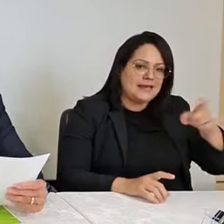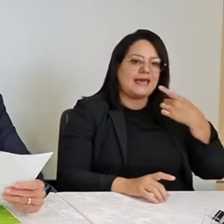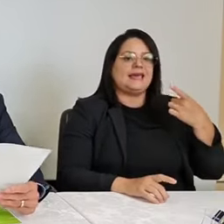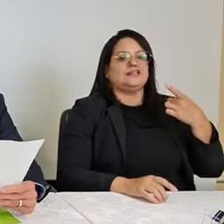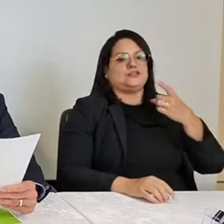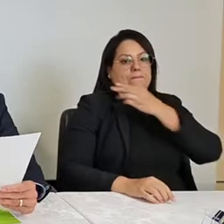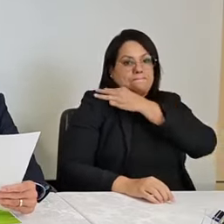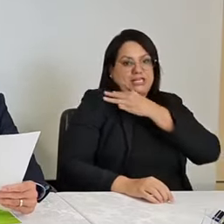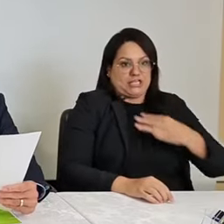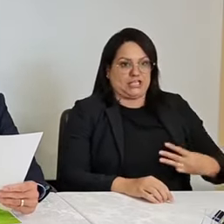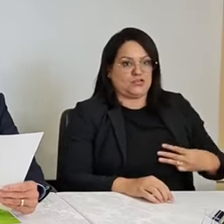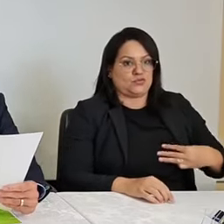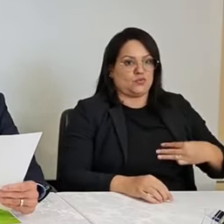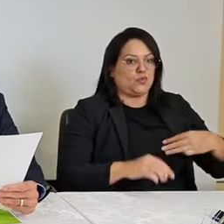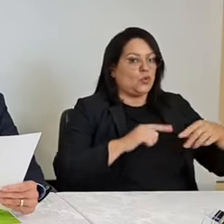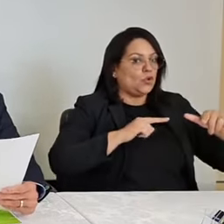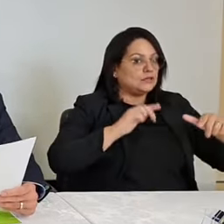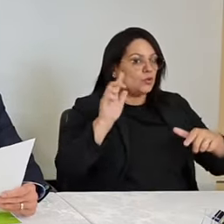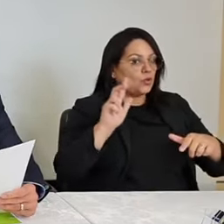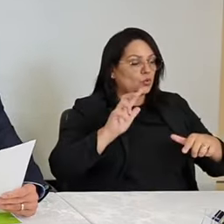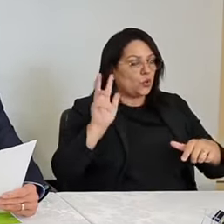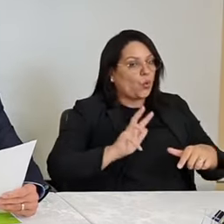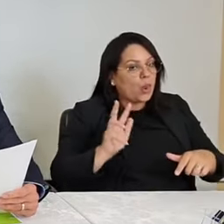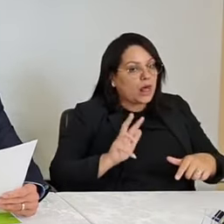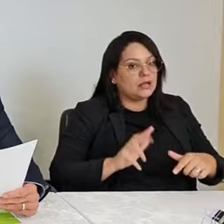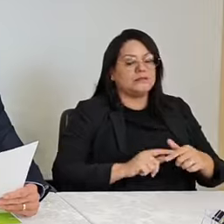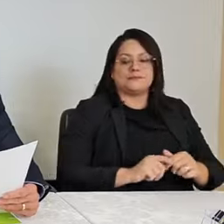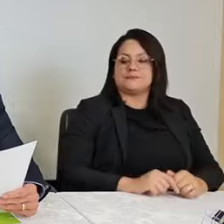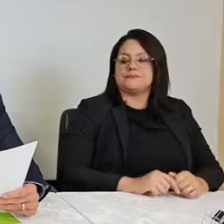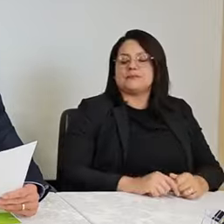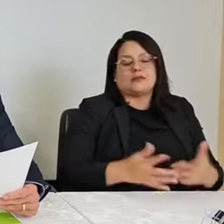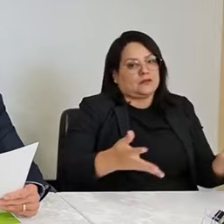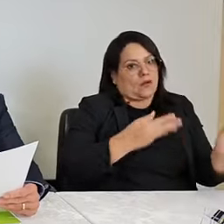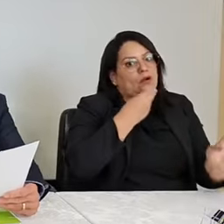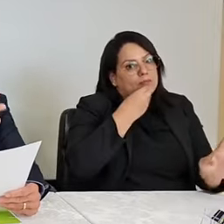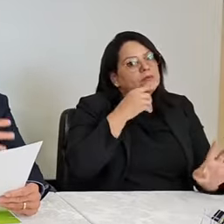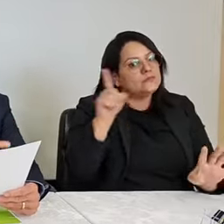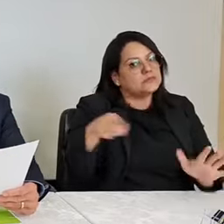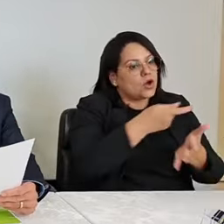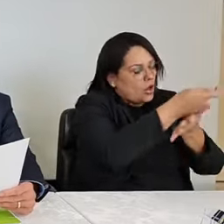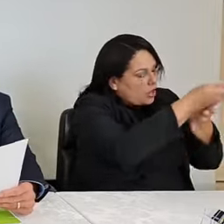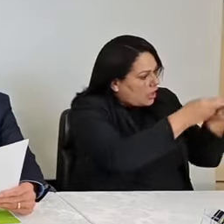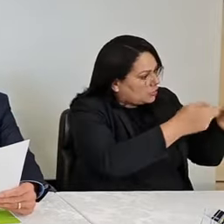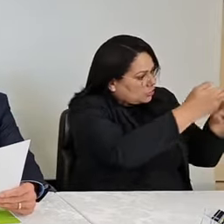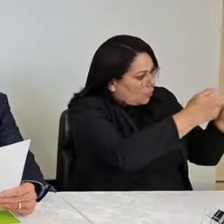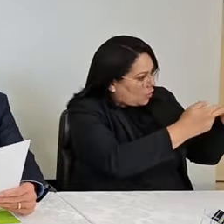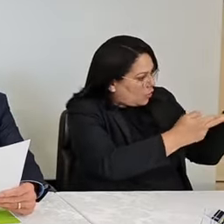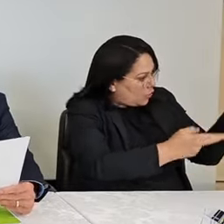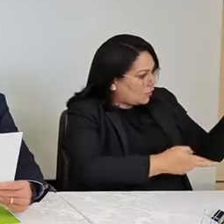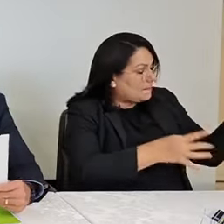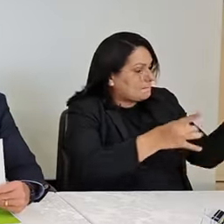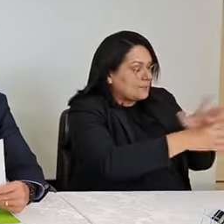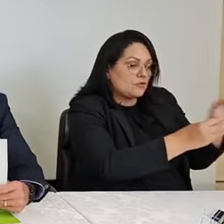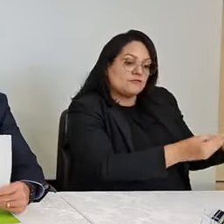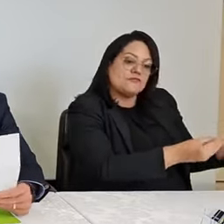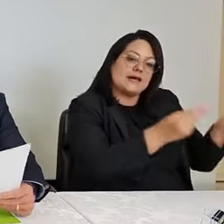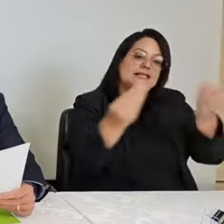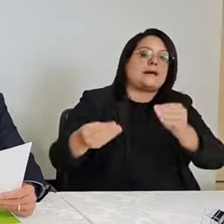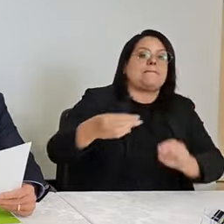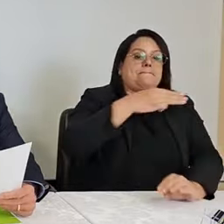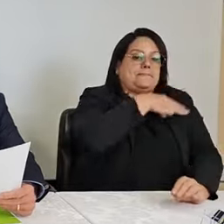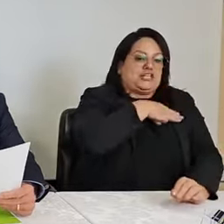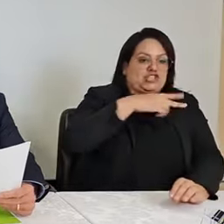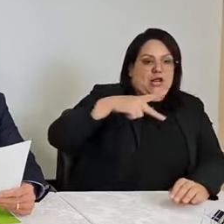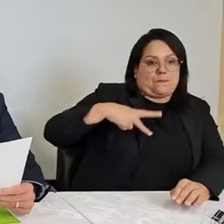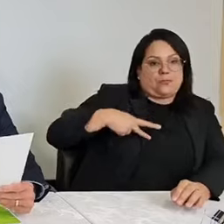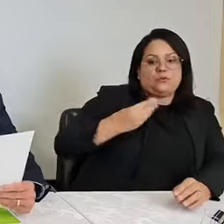governo Lula, e, obviamente, isso aqui ainda é um relatório final que vai para o Ministério Público e daí é instruído um